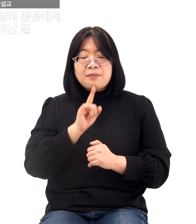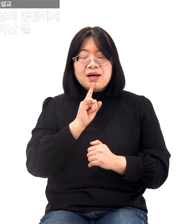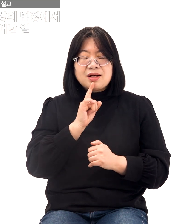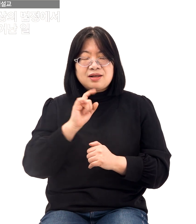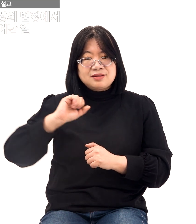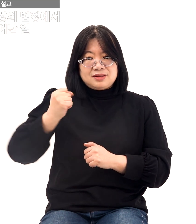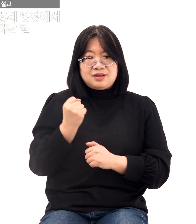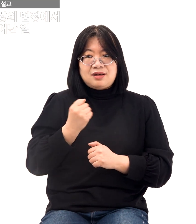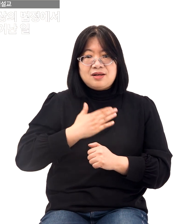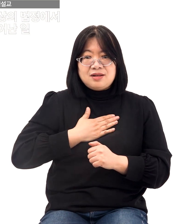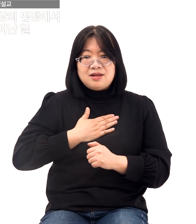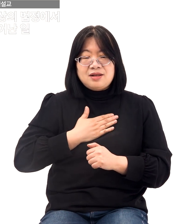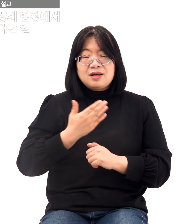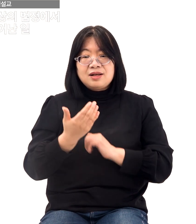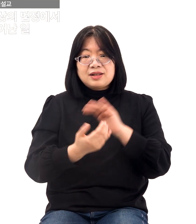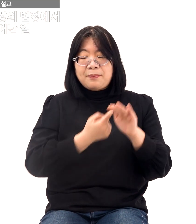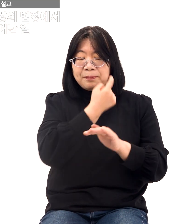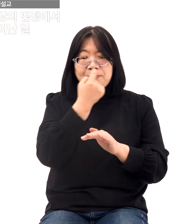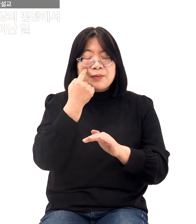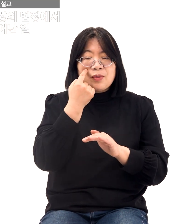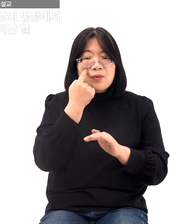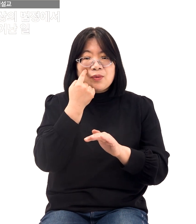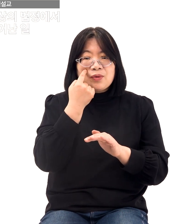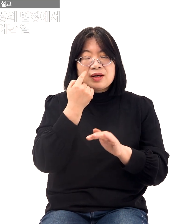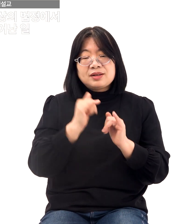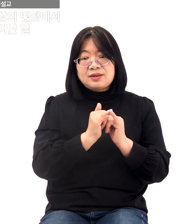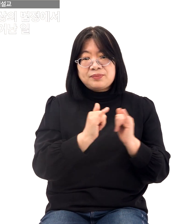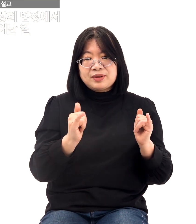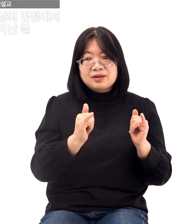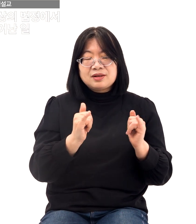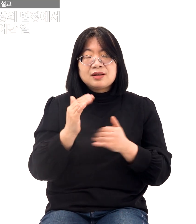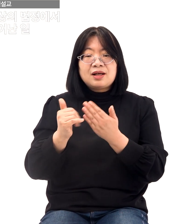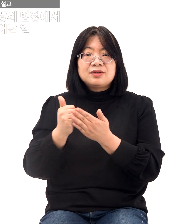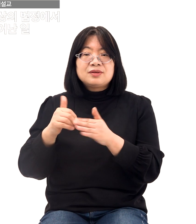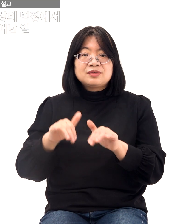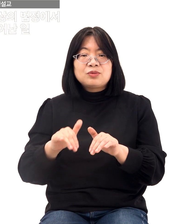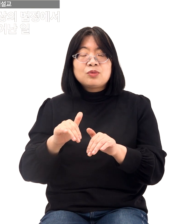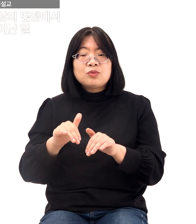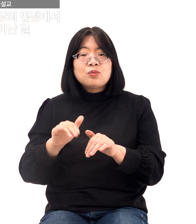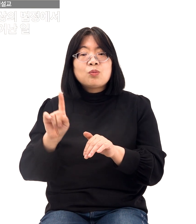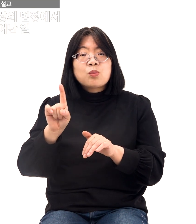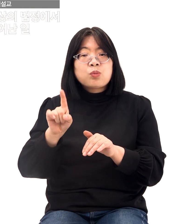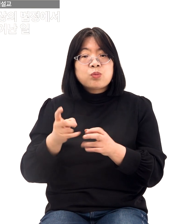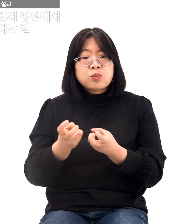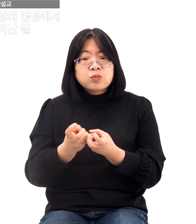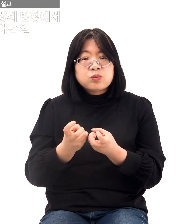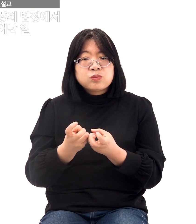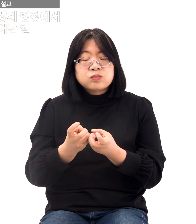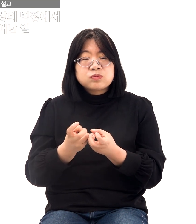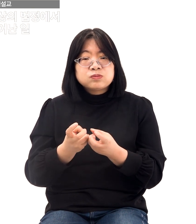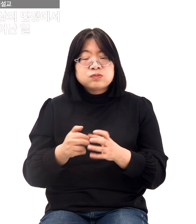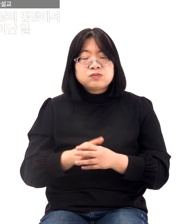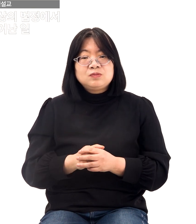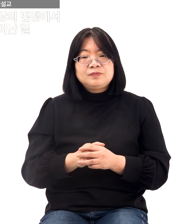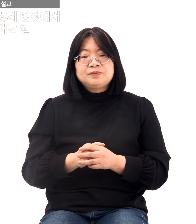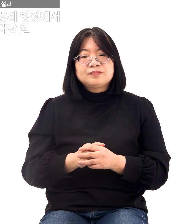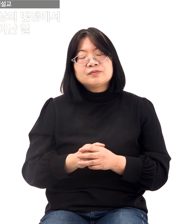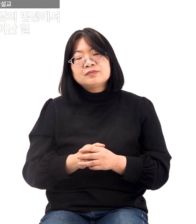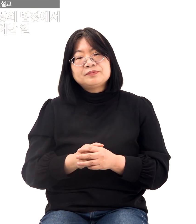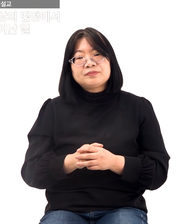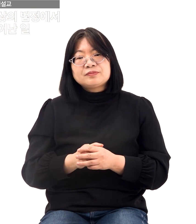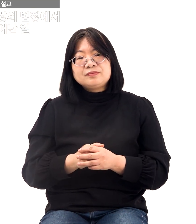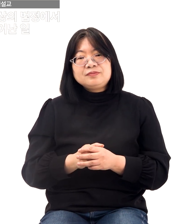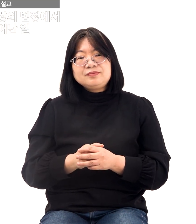이들은 예표의 사람들이라. 내가 내 종 뭐를 나게 하리라. 내